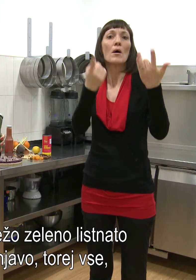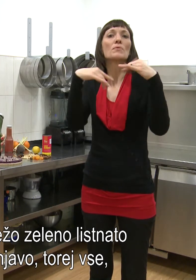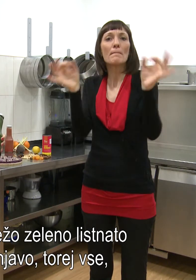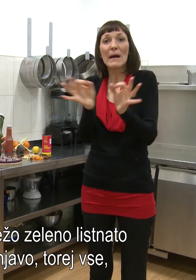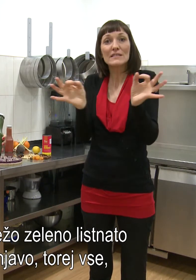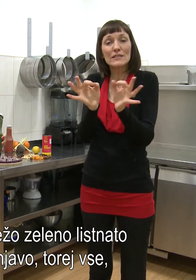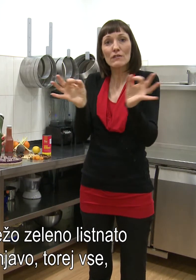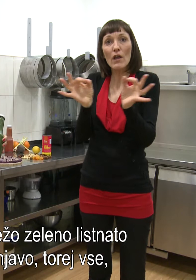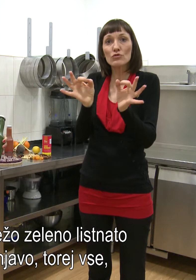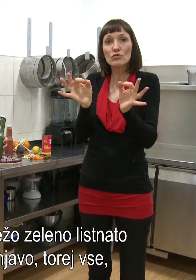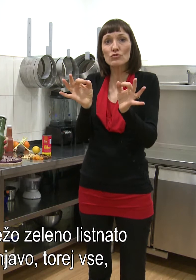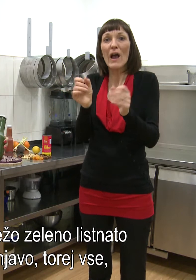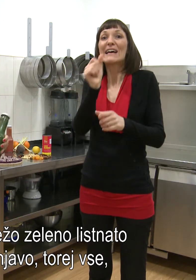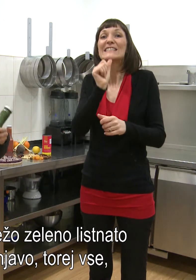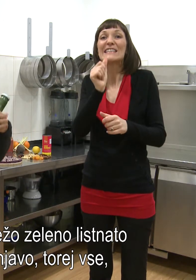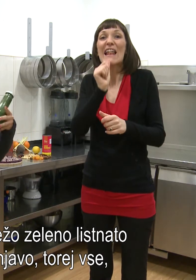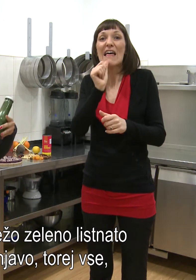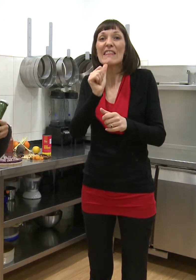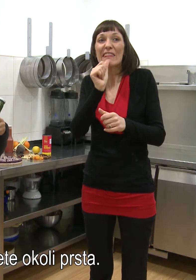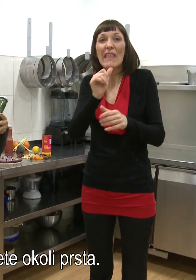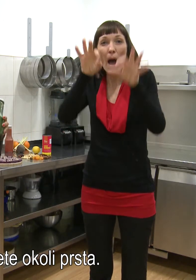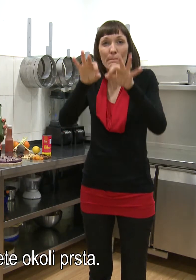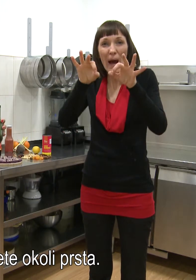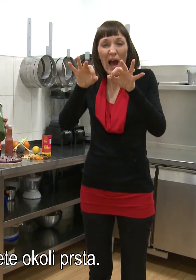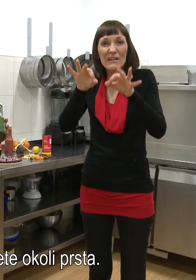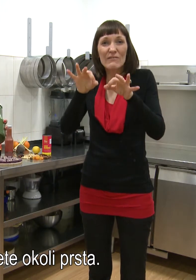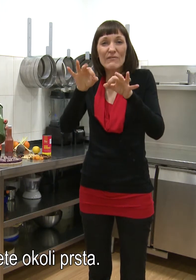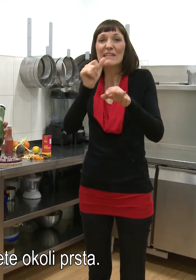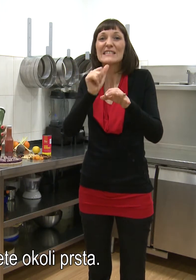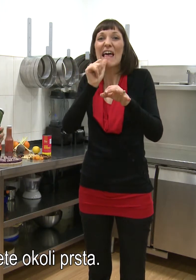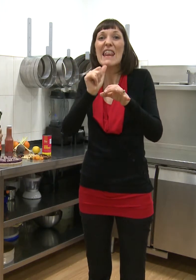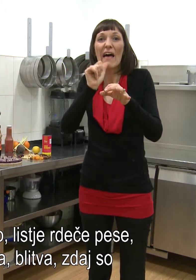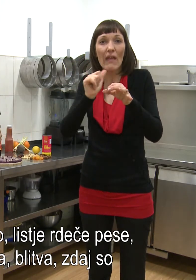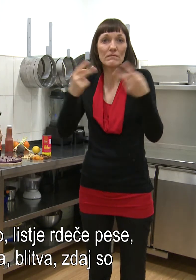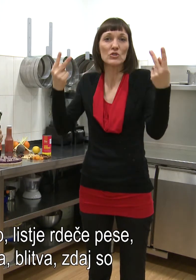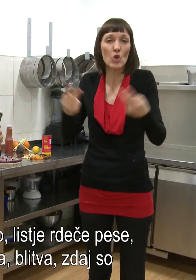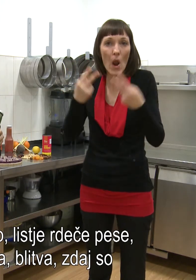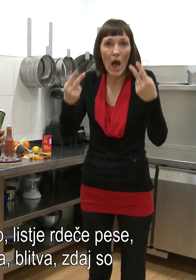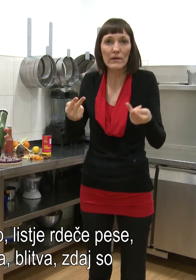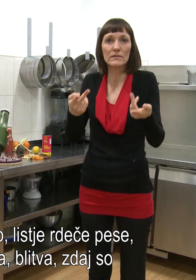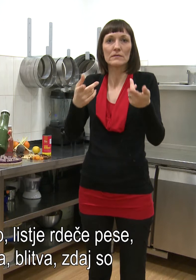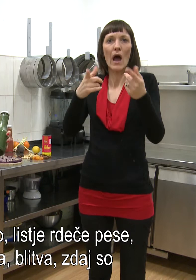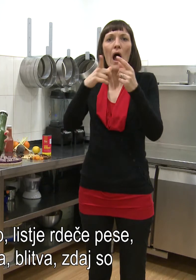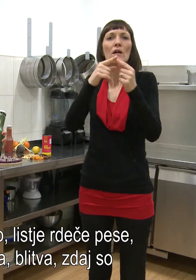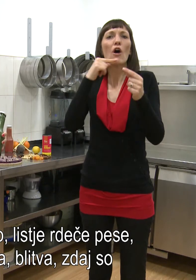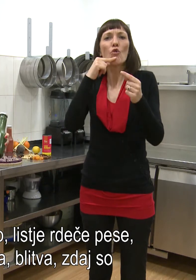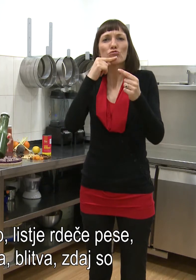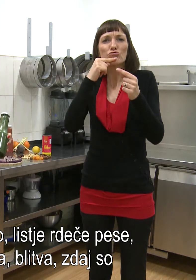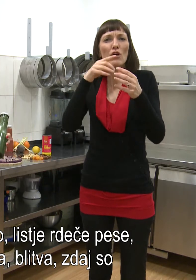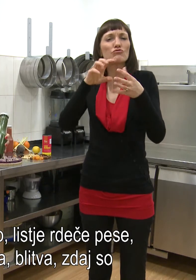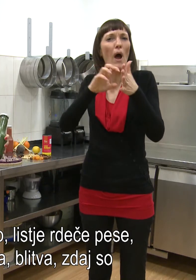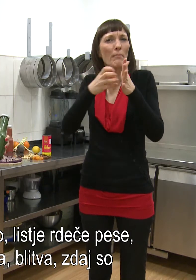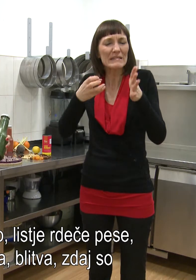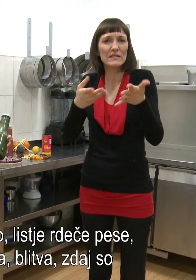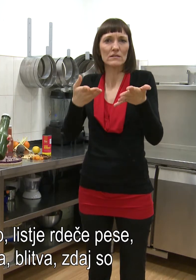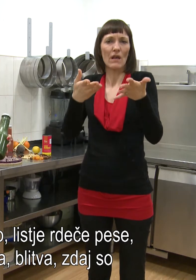sezonsko zelenolistnato zelenjavo, torej vse, kar lahko vidite okrog prsta. To je lahko recimo listje rdeče pese, listje